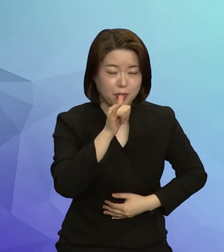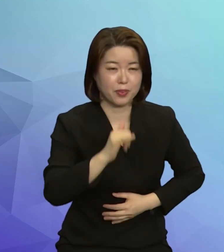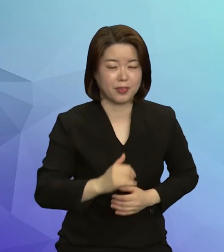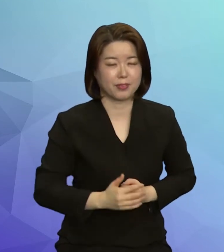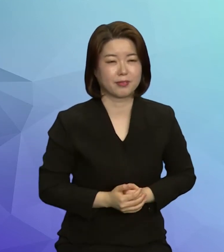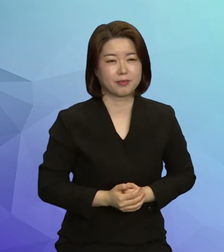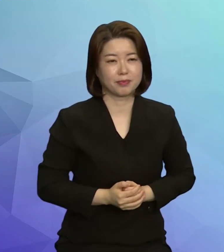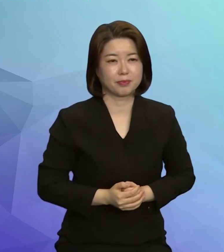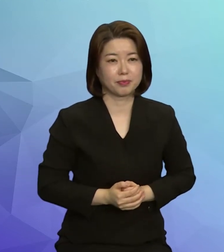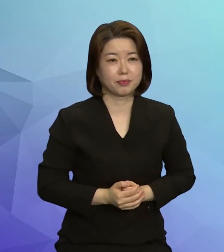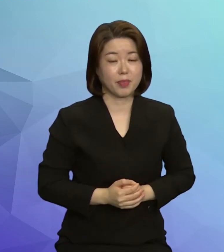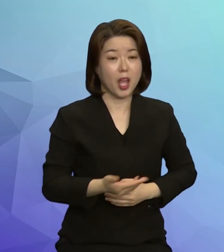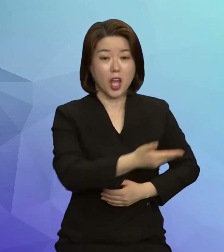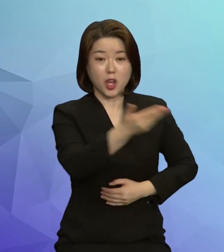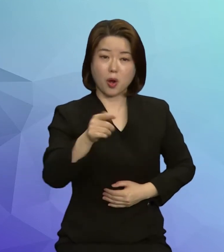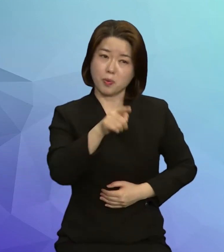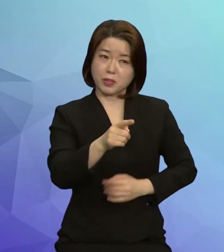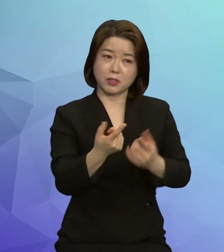사람이 있어요.